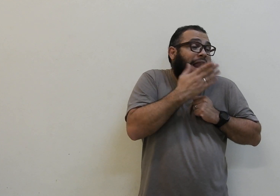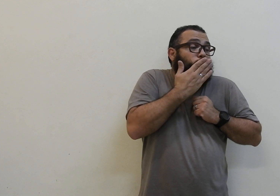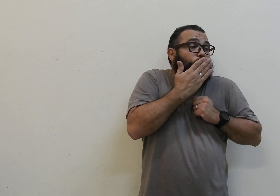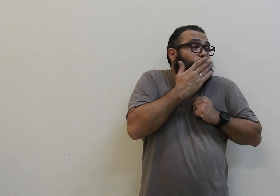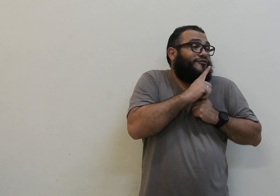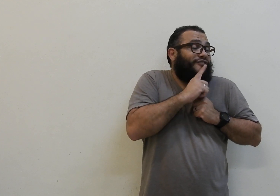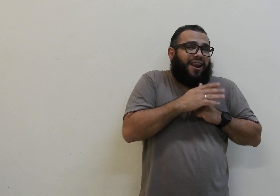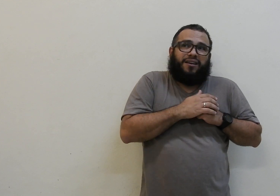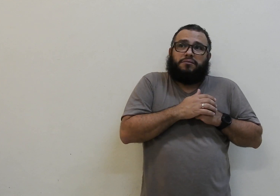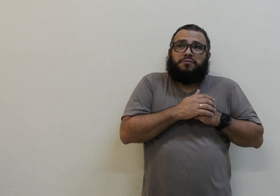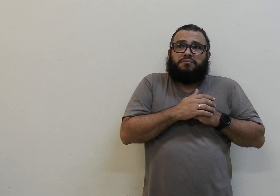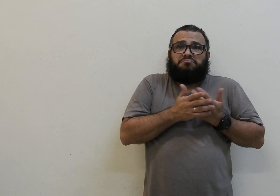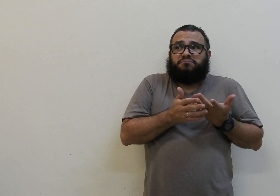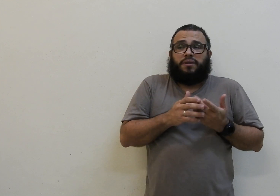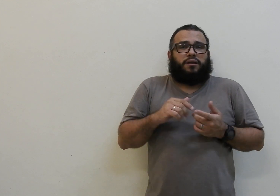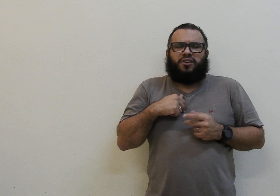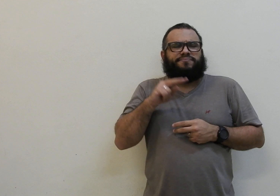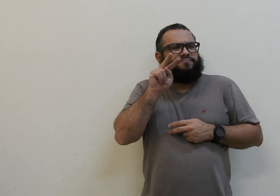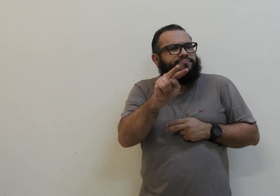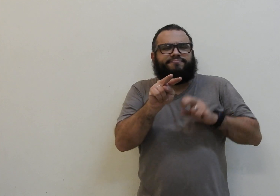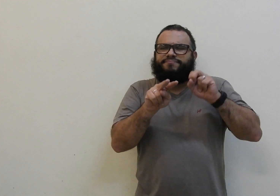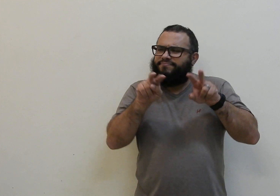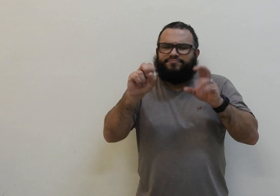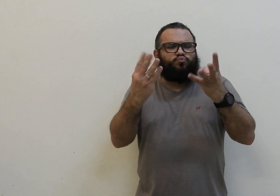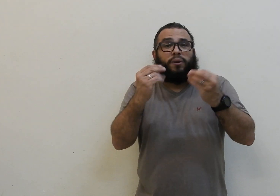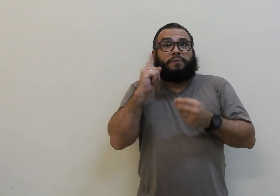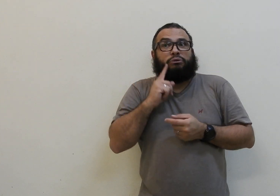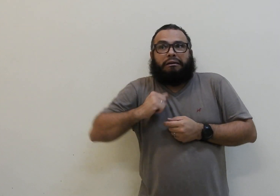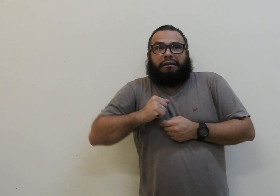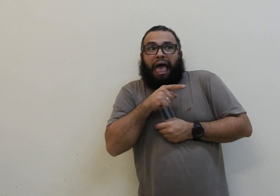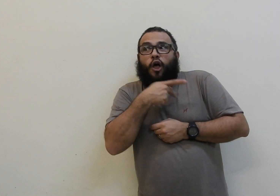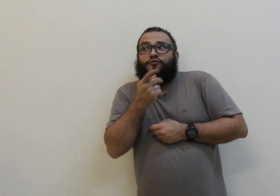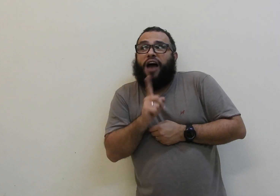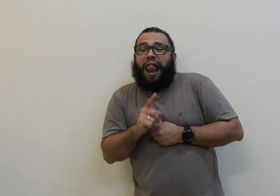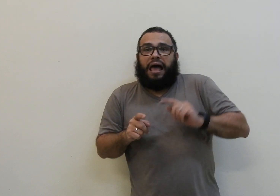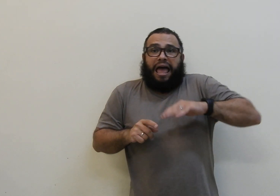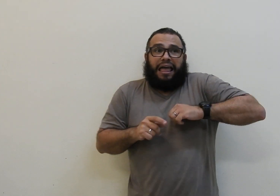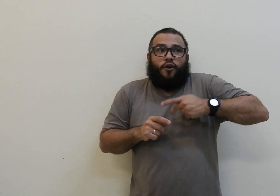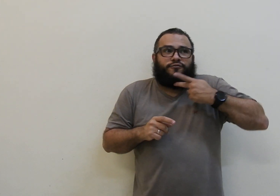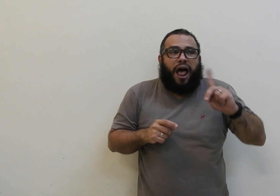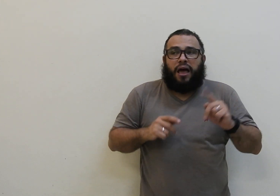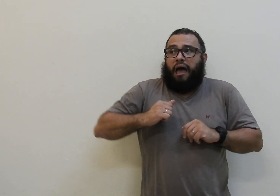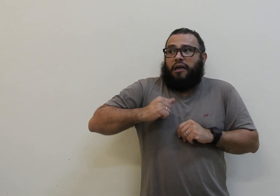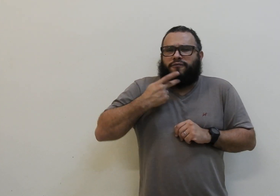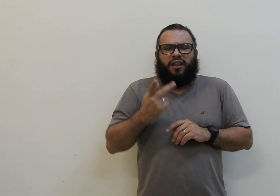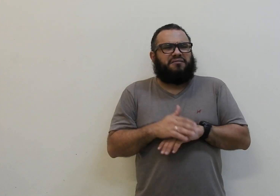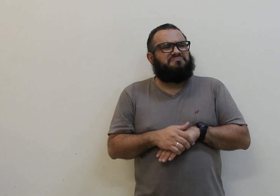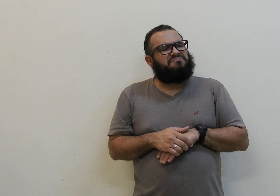ele é mudo, ele não ouve, ele não fala, né? Isso no transcorrer da vida eu vi, né? E